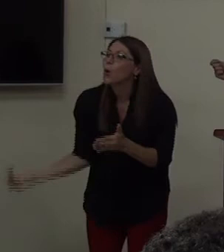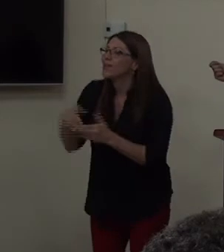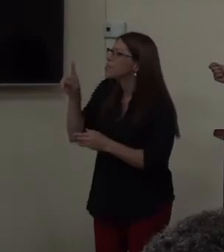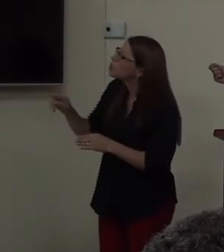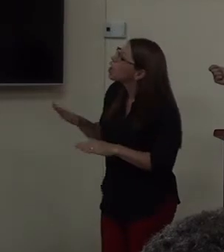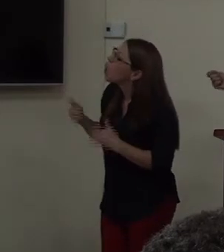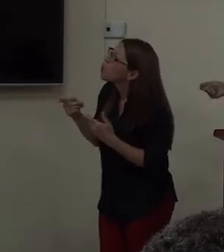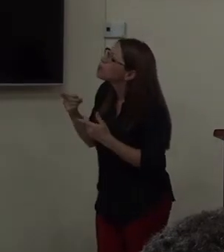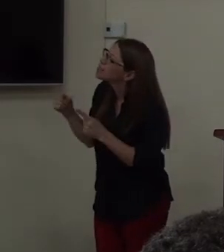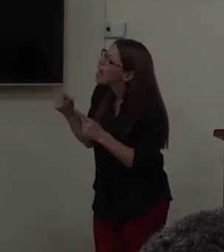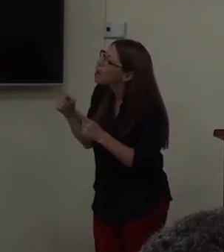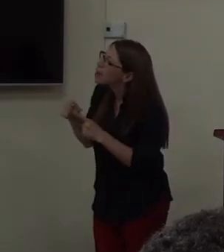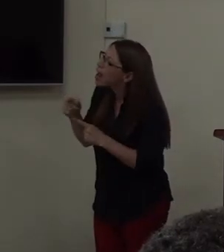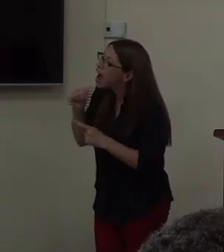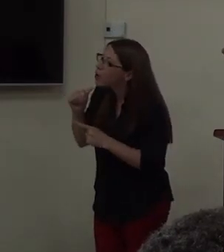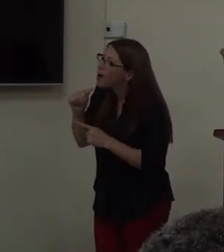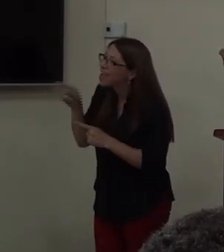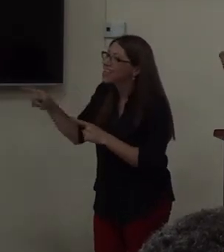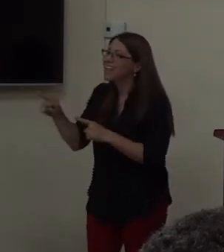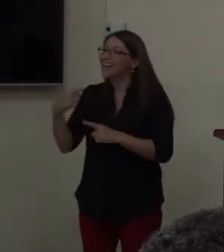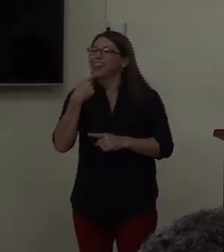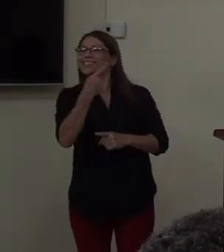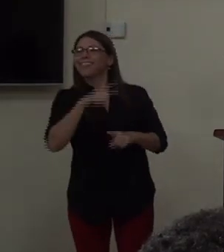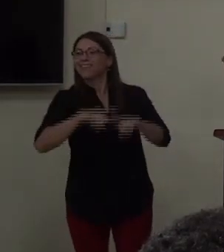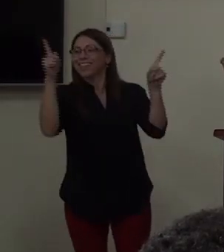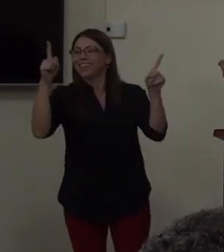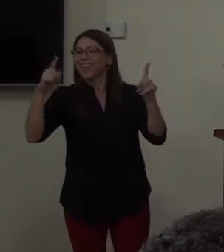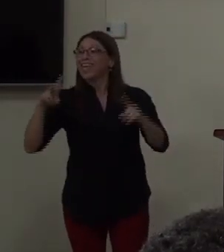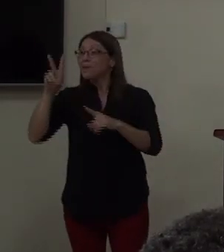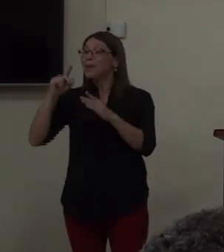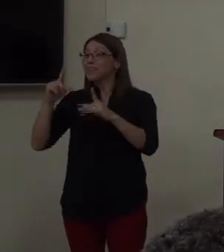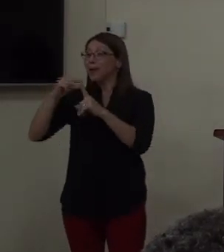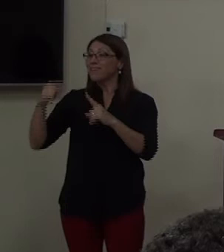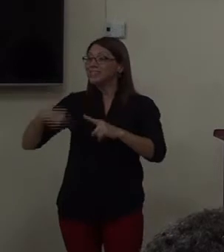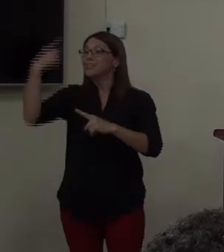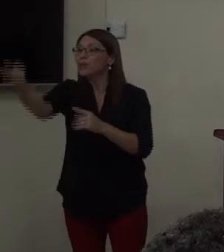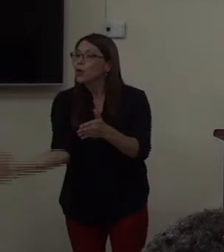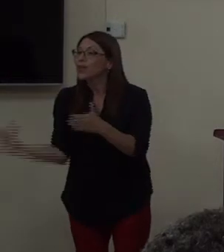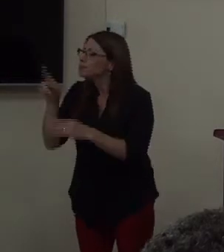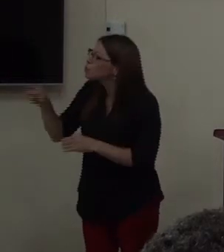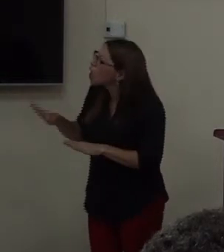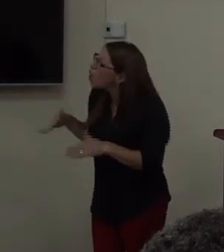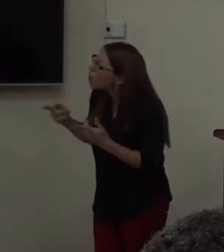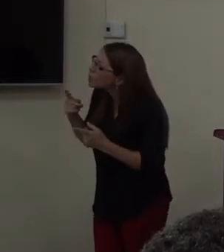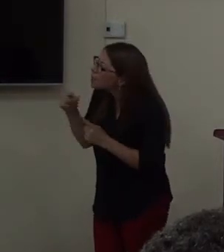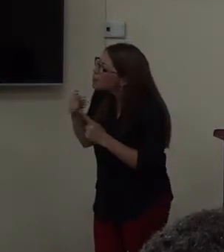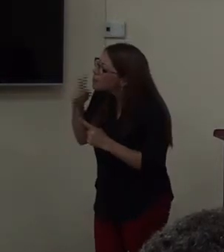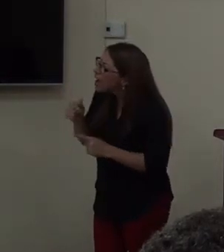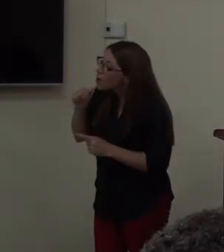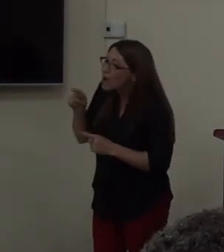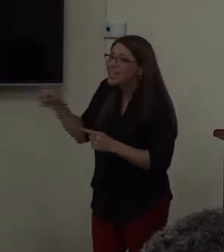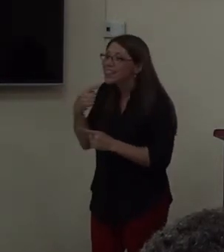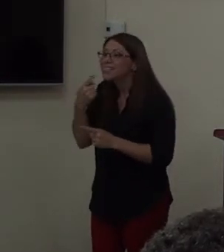se la dice diferente. Y 20 palabras después, ¿cómo es agua? Y se la dice diferente. Entonces, ya ahí, ¿verdad?, es una pista, ¿verdad?, es que es un hablante,